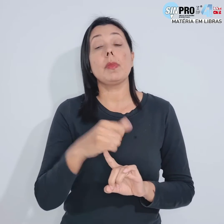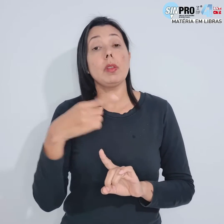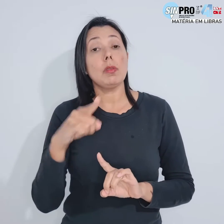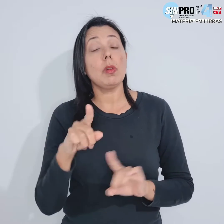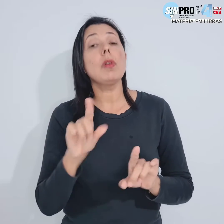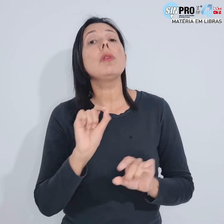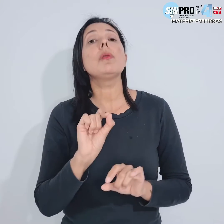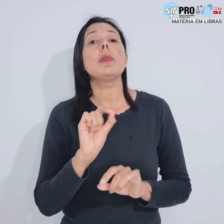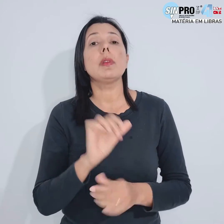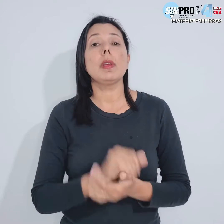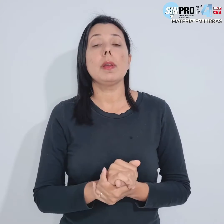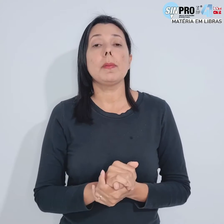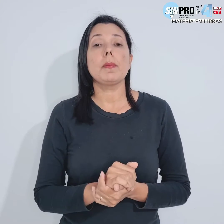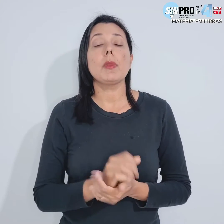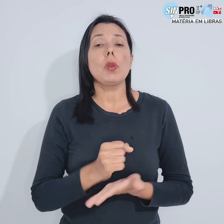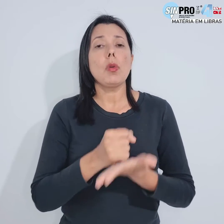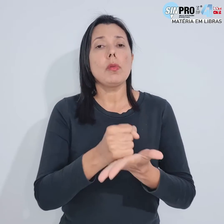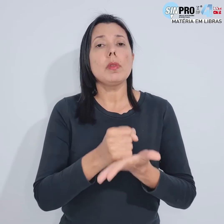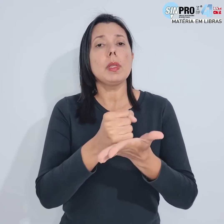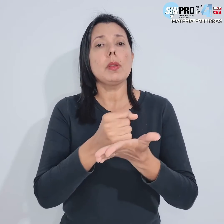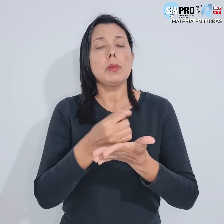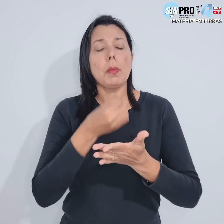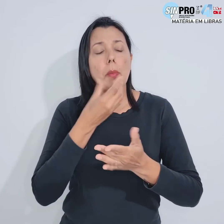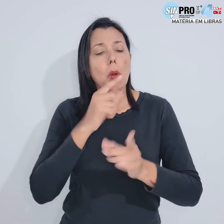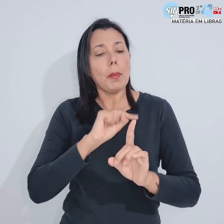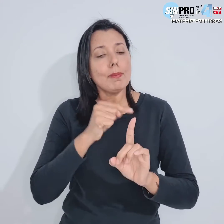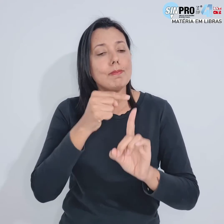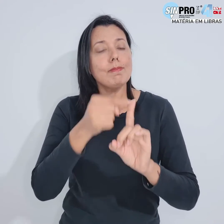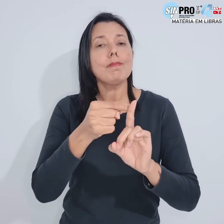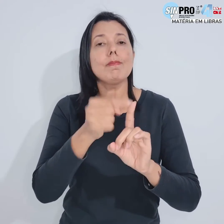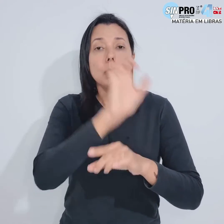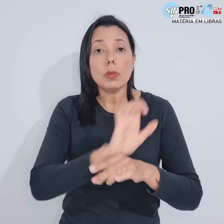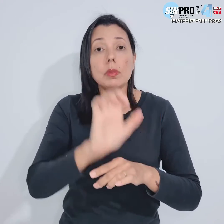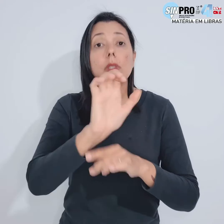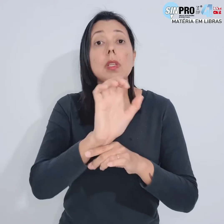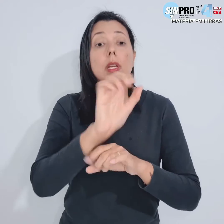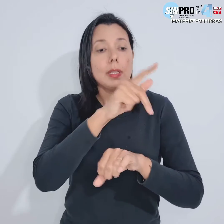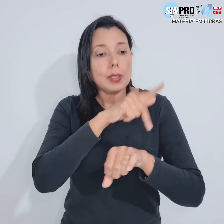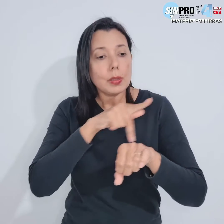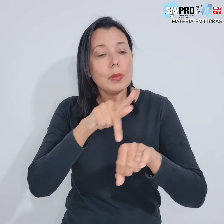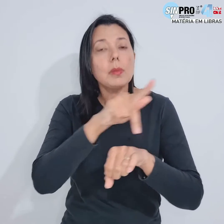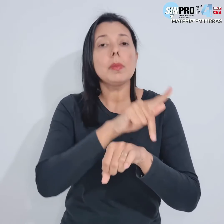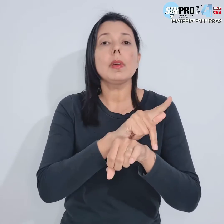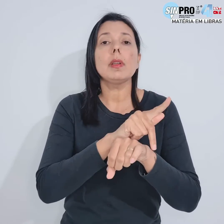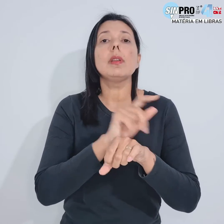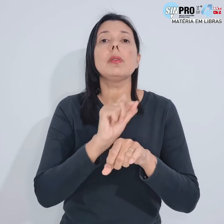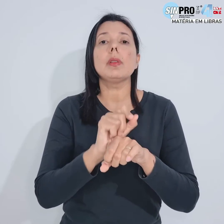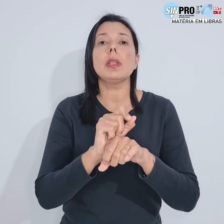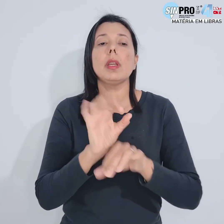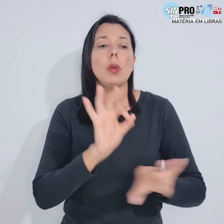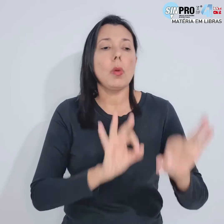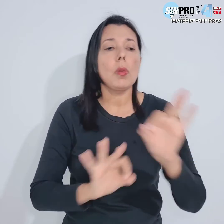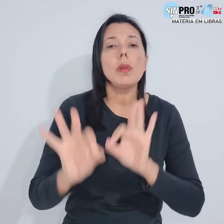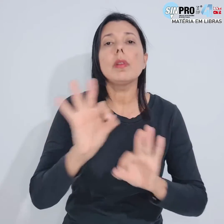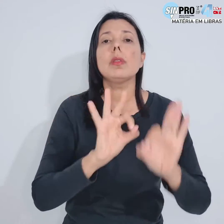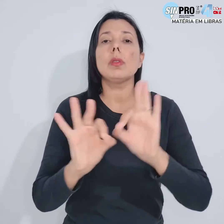Foi diante da prestação positiva do Estado que o país alicerçou a construção